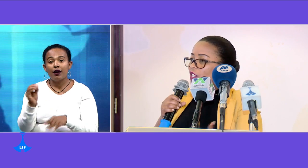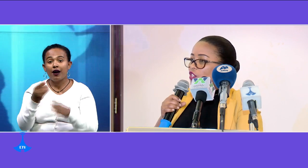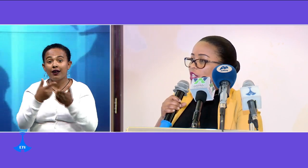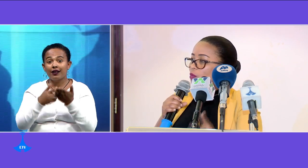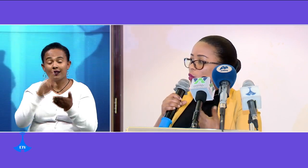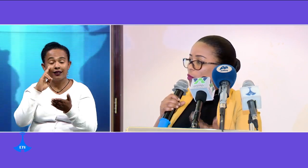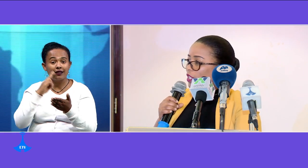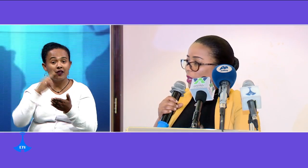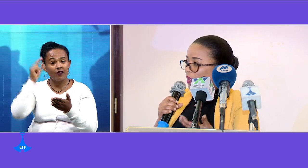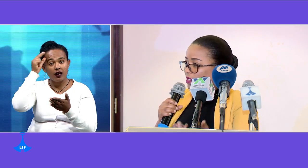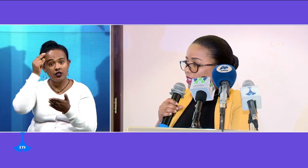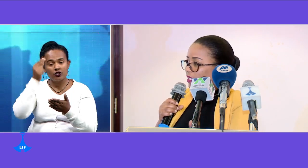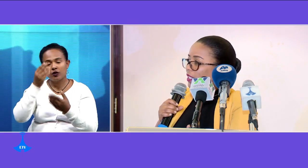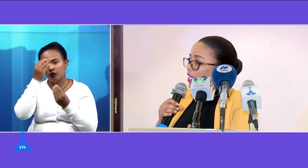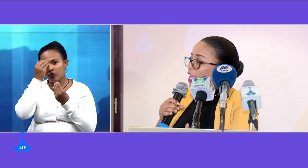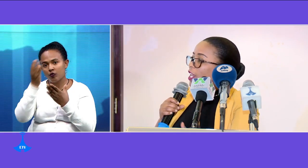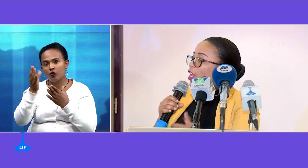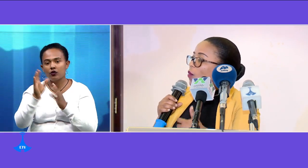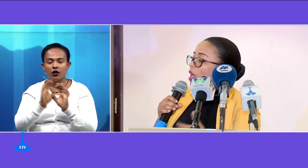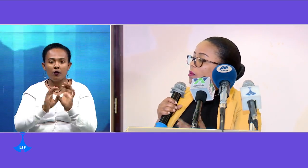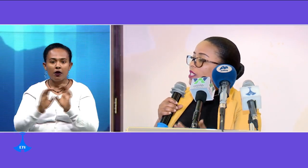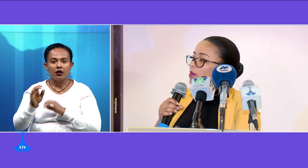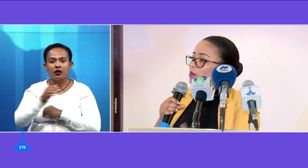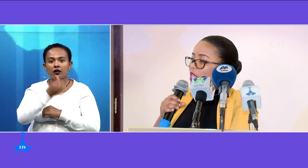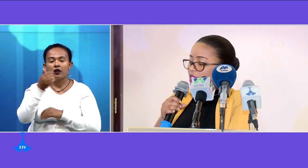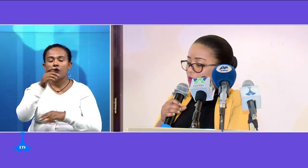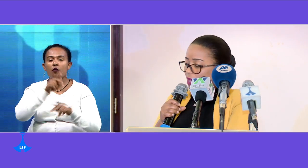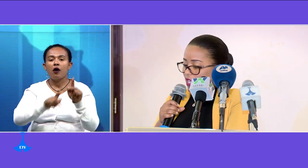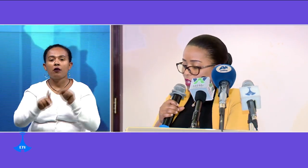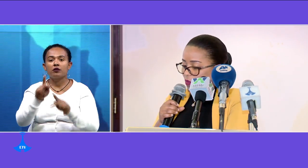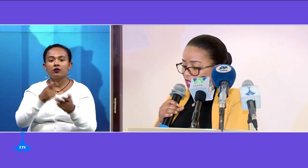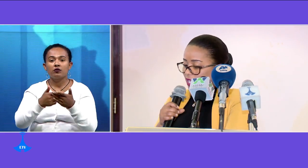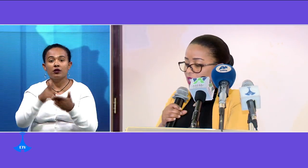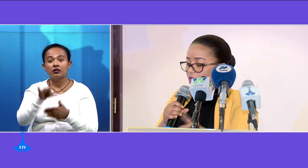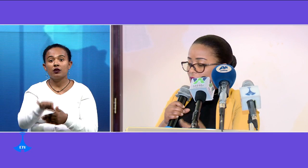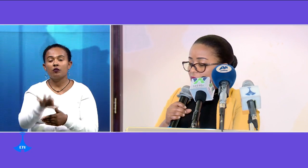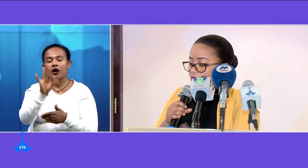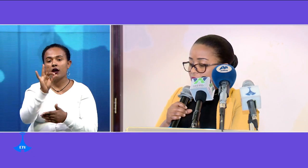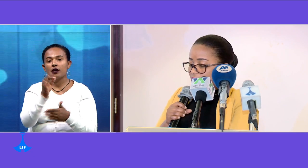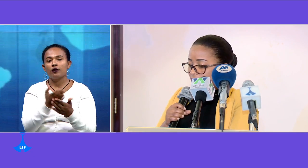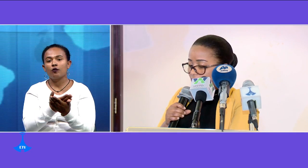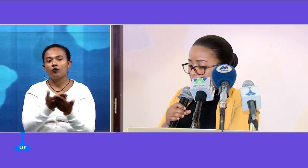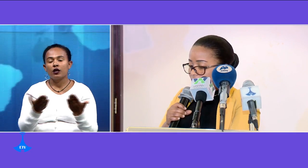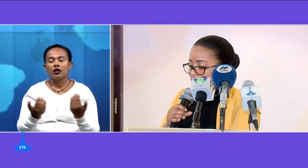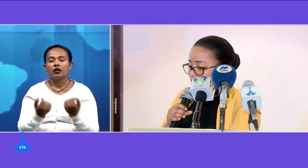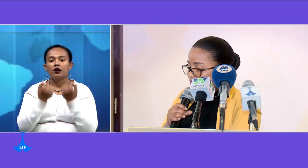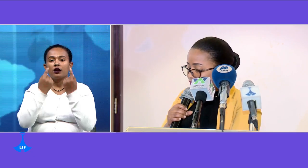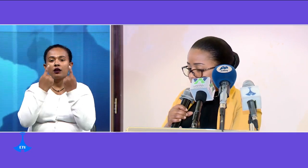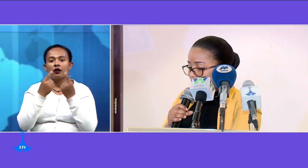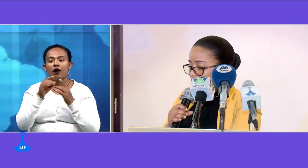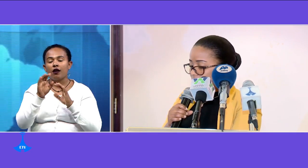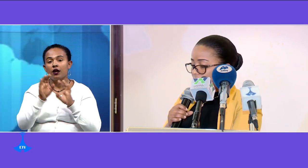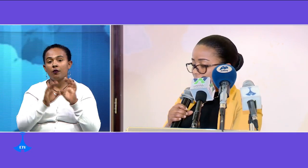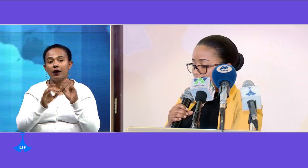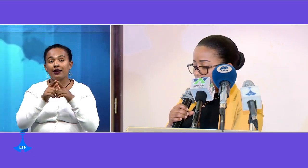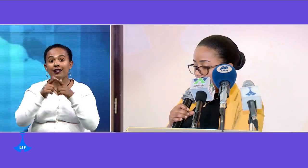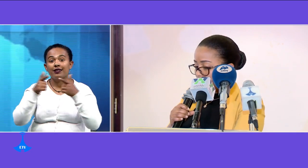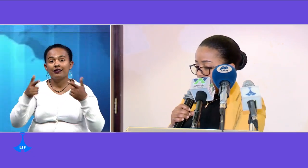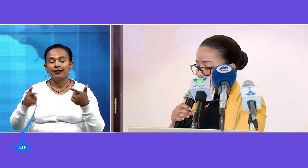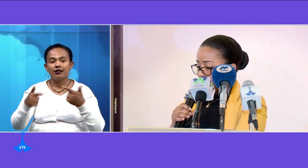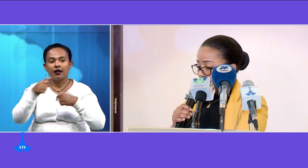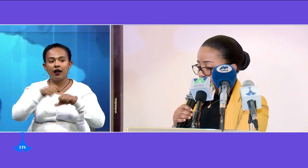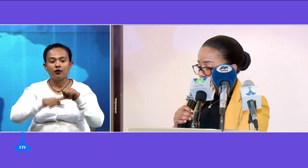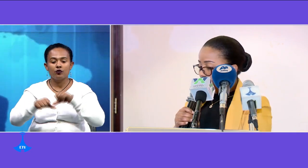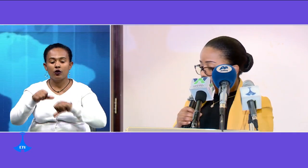ዴቭ ካልቸር ፕሮሞት ለማድረግ ሌላው ማህበረሰብን ከዚህ የሚያገኘው ነገር እንዲረዳ ለማድረግ ትልቅ